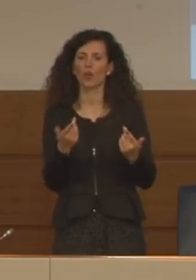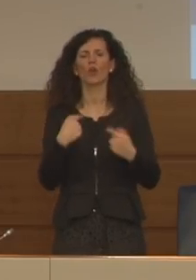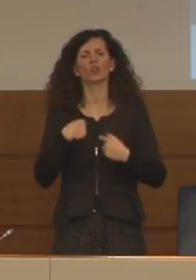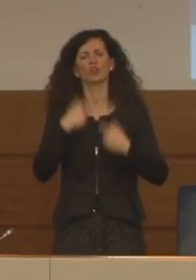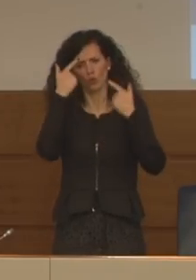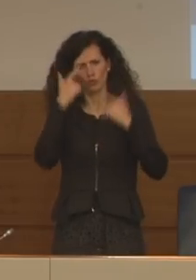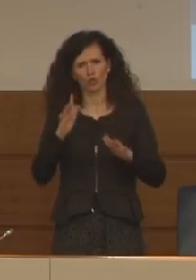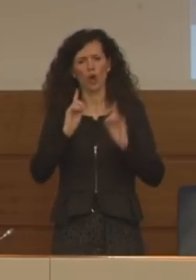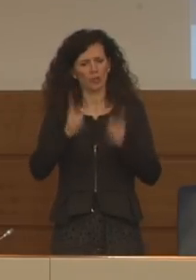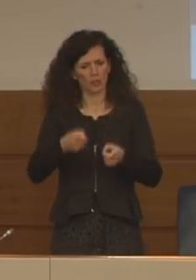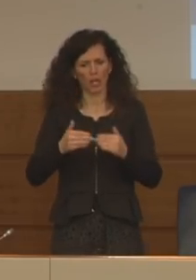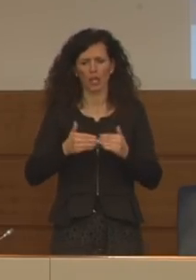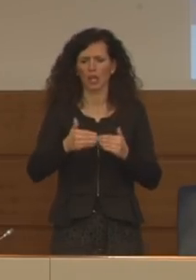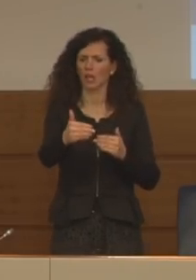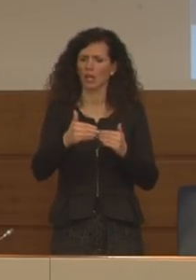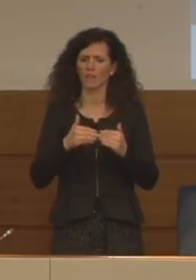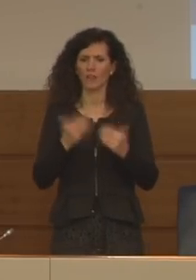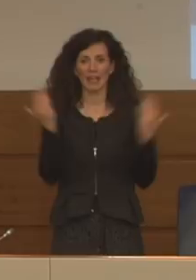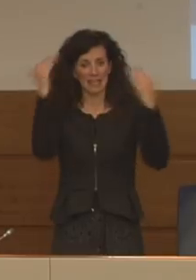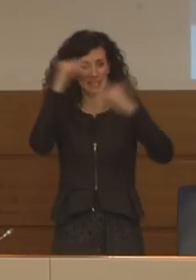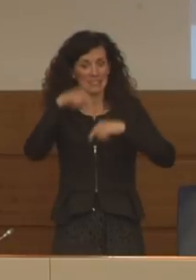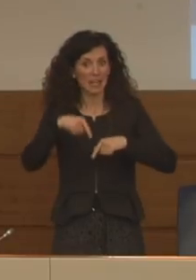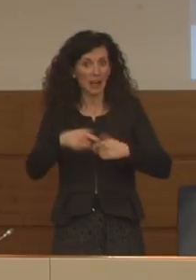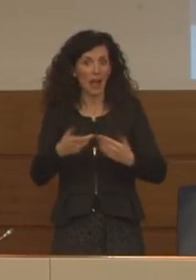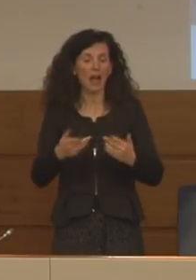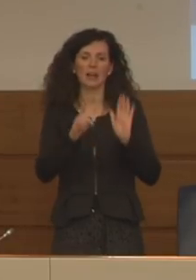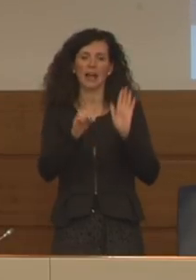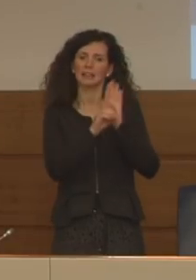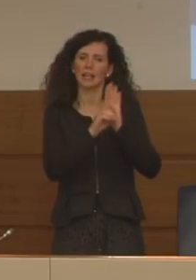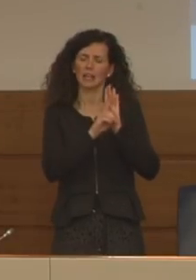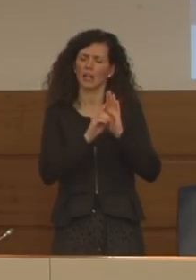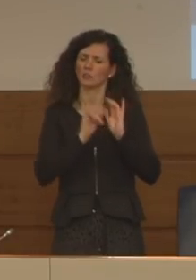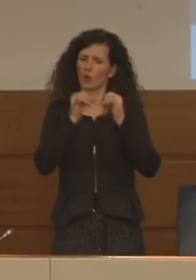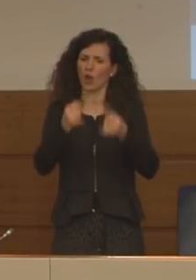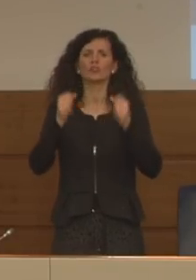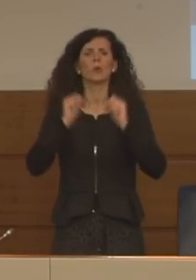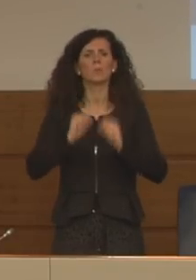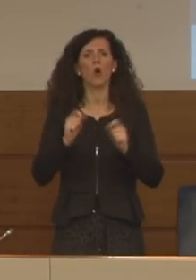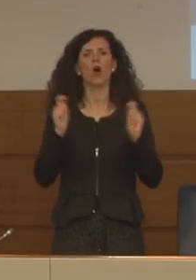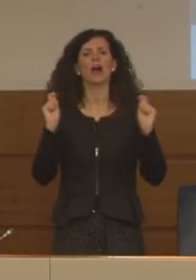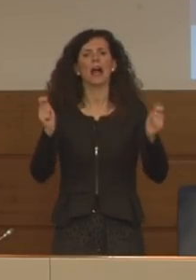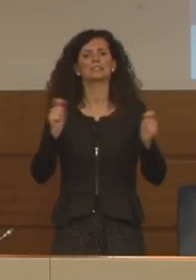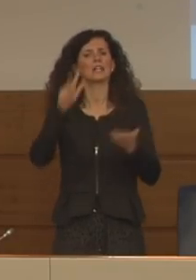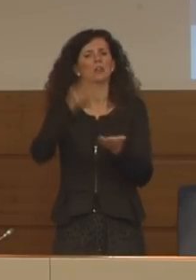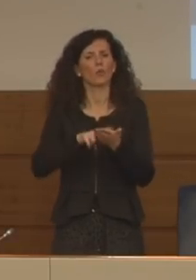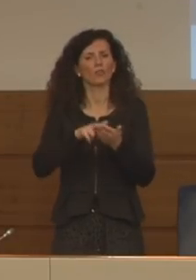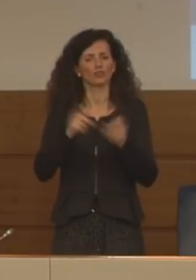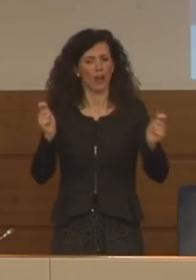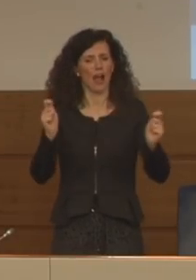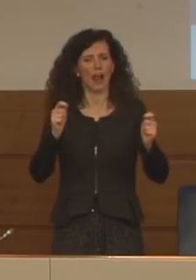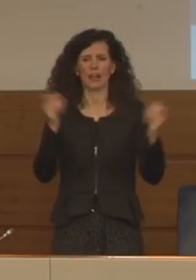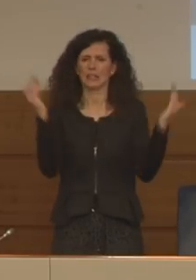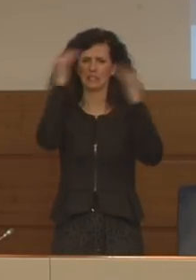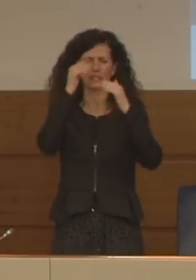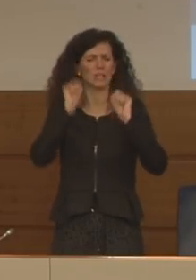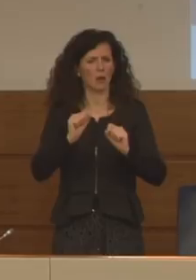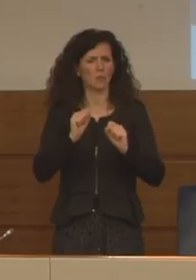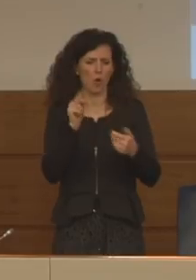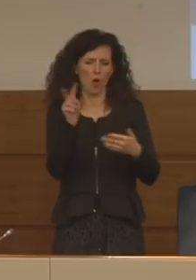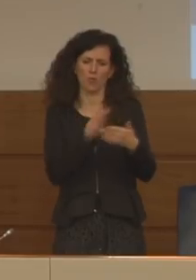uscirà uscirà in serata quindi ce lo potremmo leggere in gazzetta già da questa sera sulla